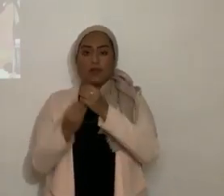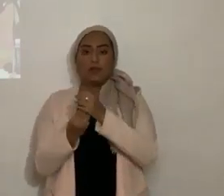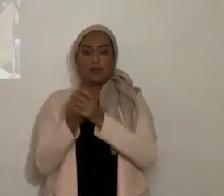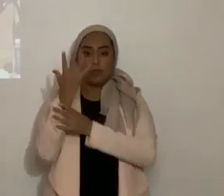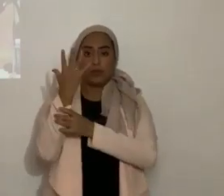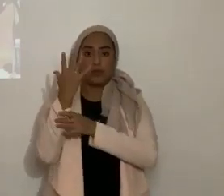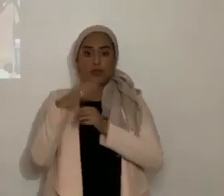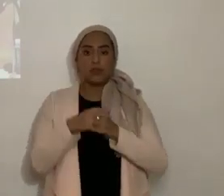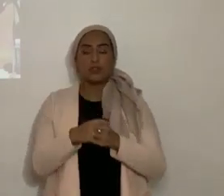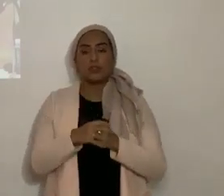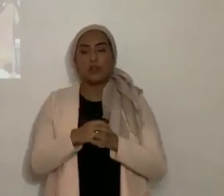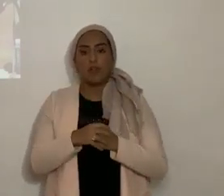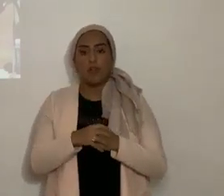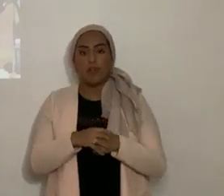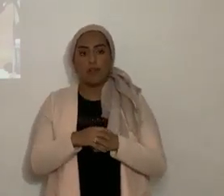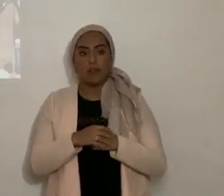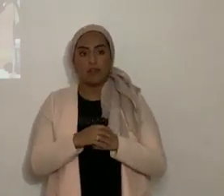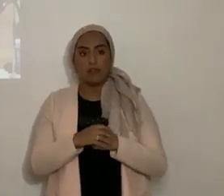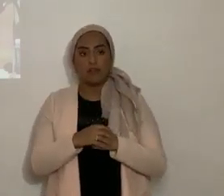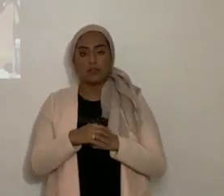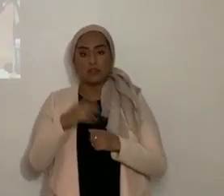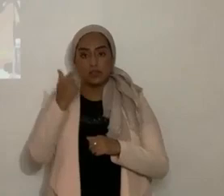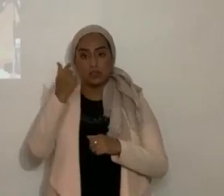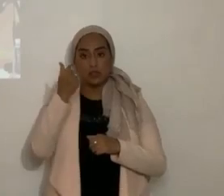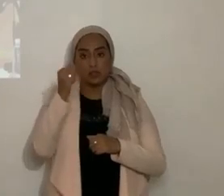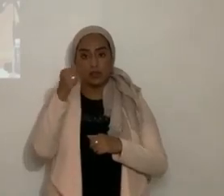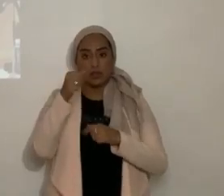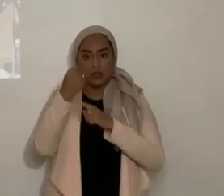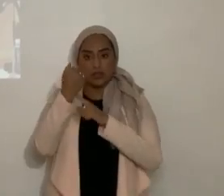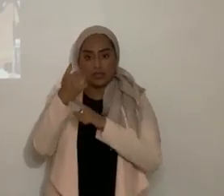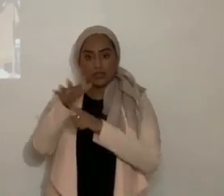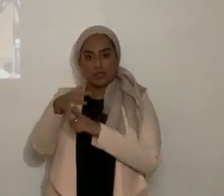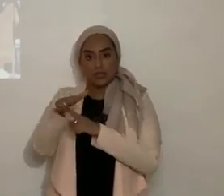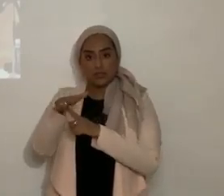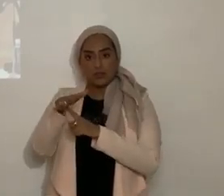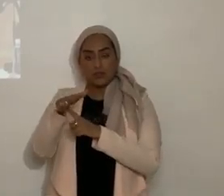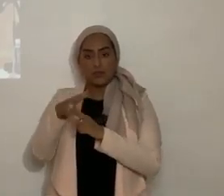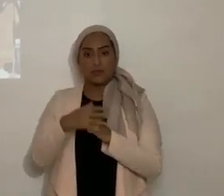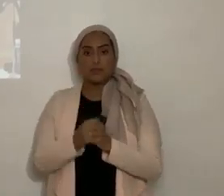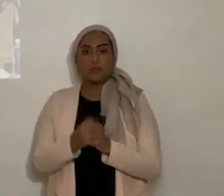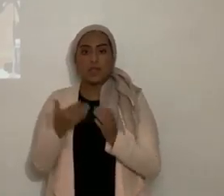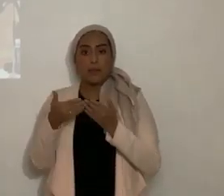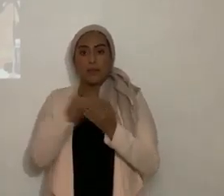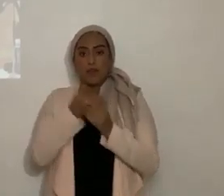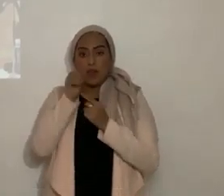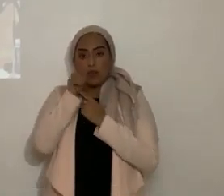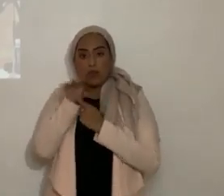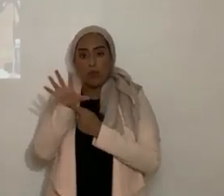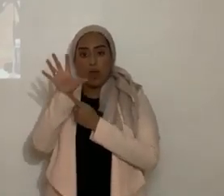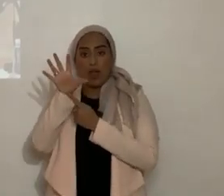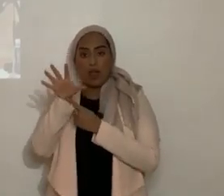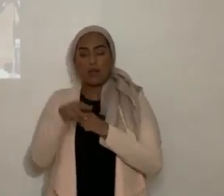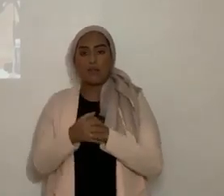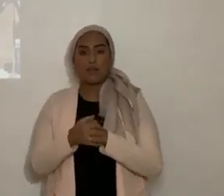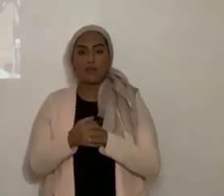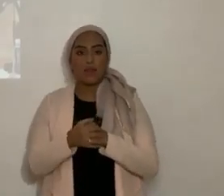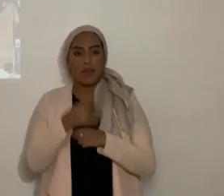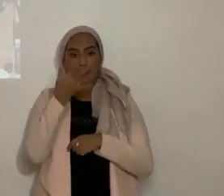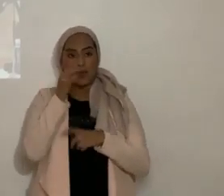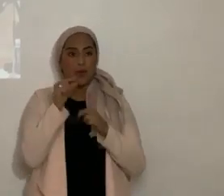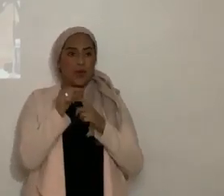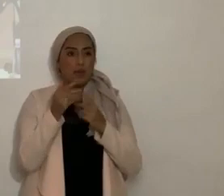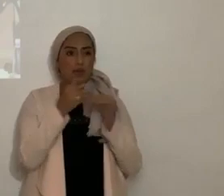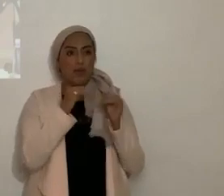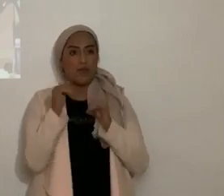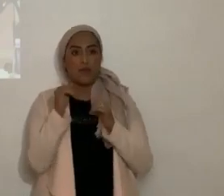fruto. Los pámpanos son las hojas verdes y blandas de la vid antes de abrir. Por así decirlo, en pocas palabras, es